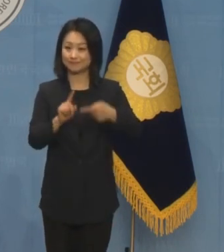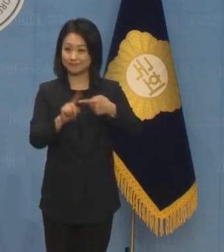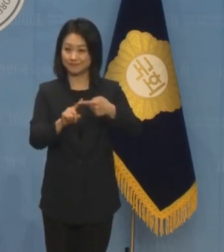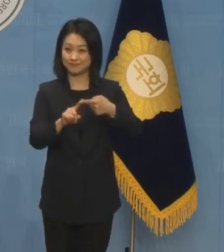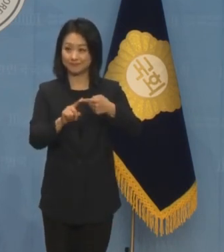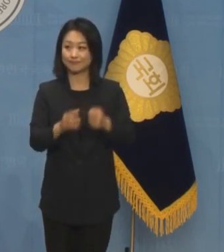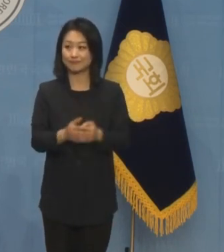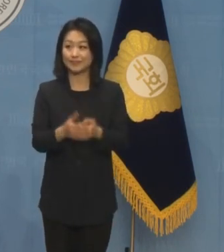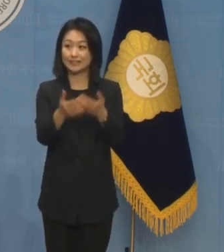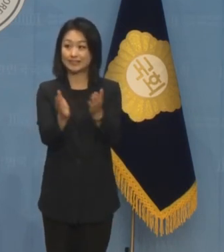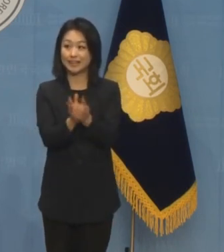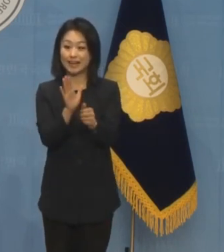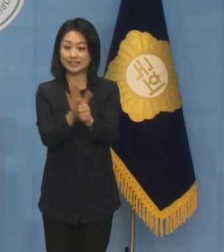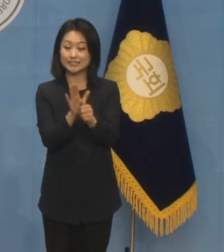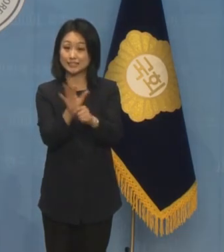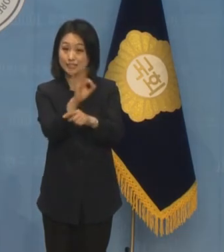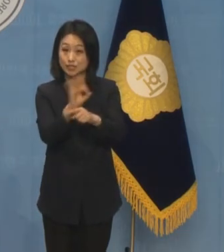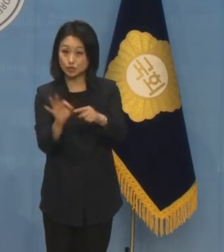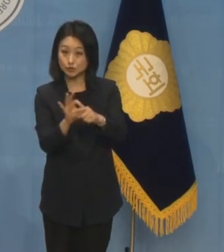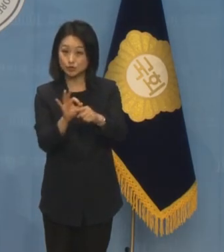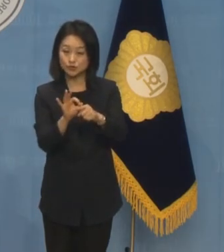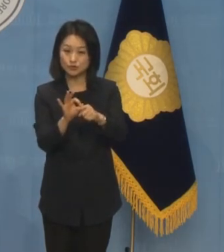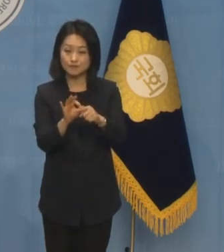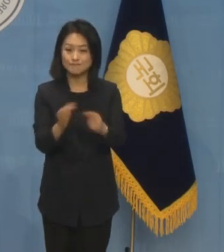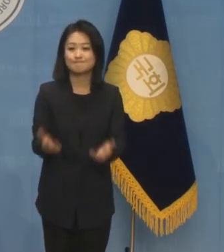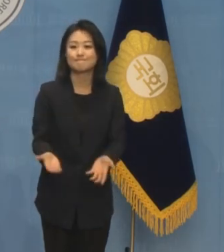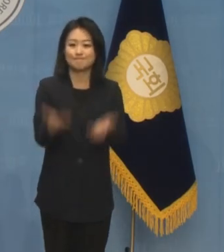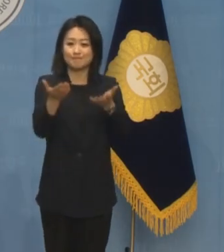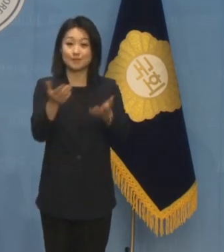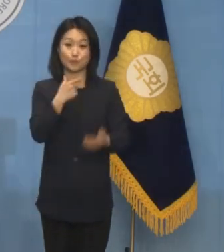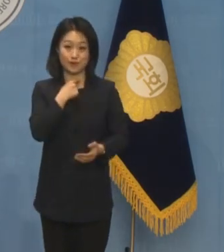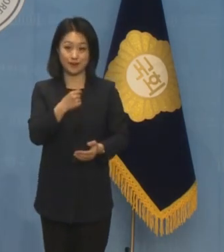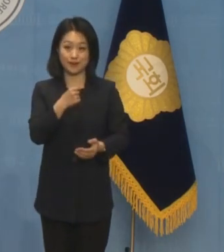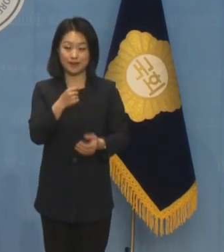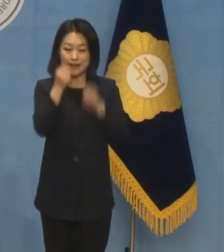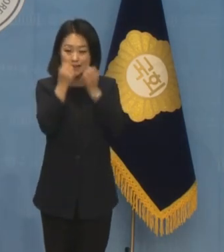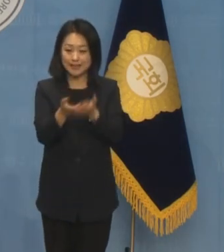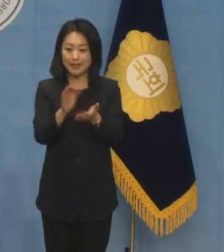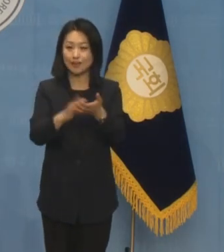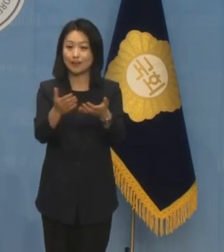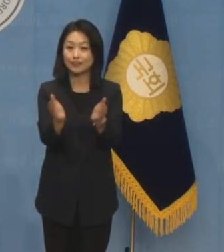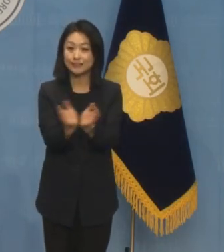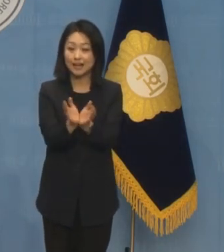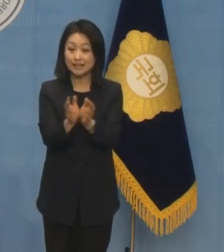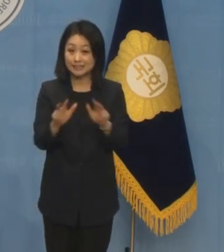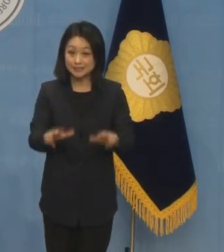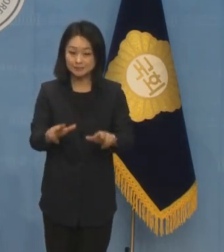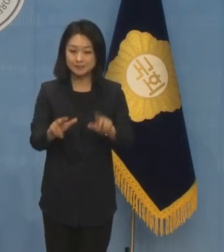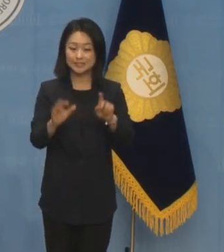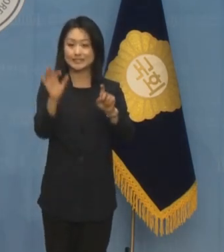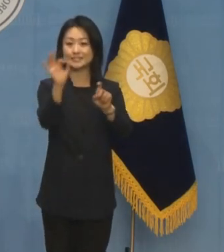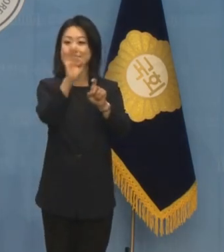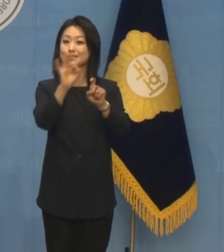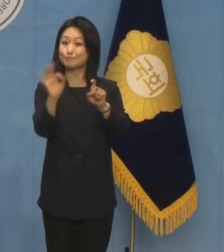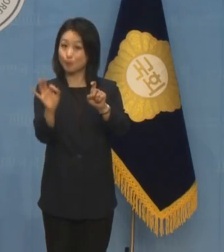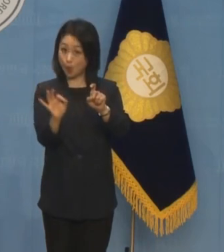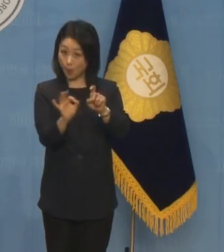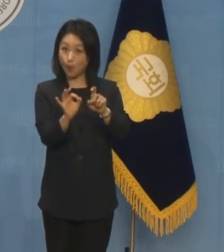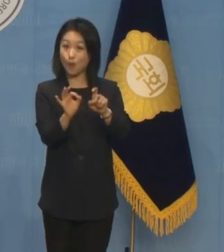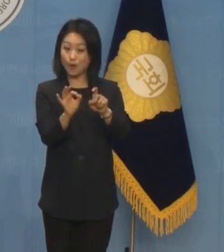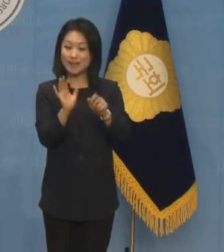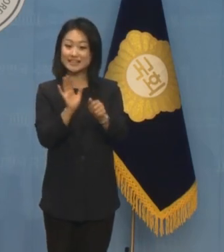첫째, 정당 지지율을 끌어올리겠습니다. 우리 개혁신당이 10% 지지율을 넘길